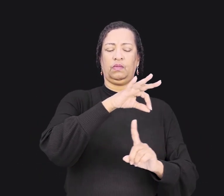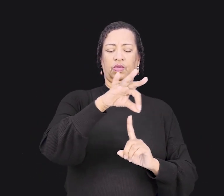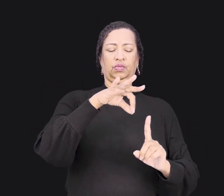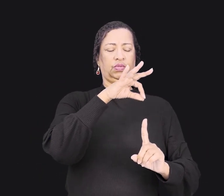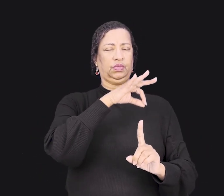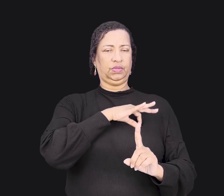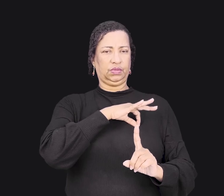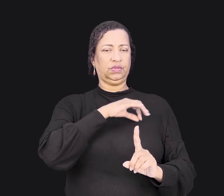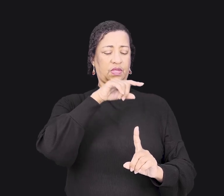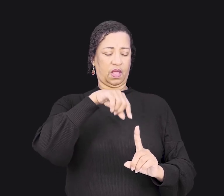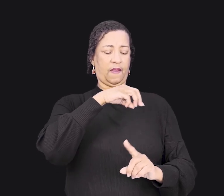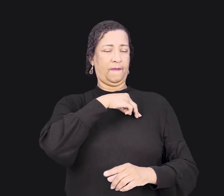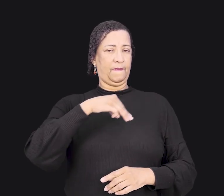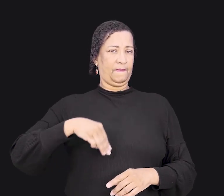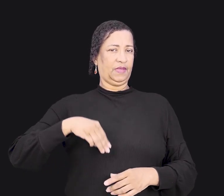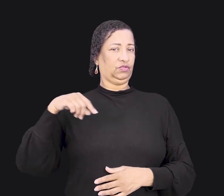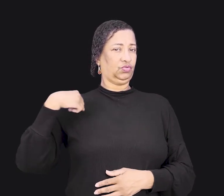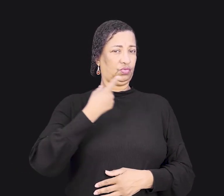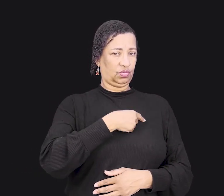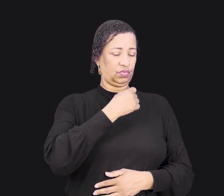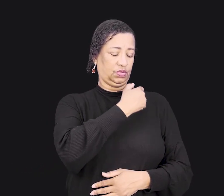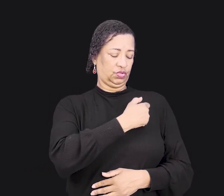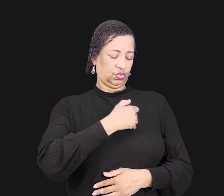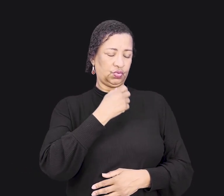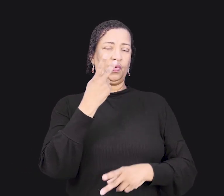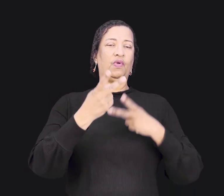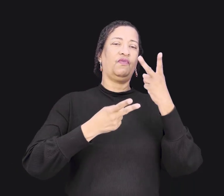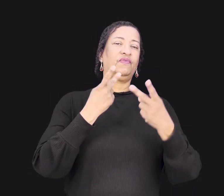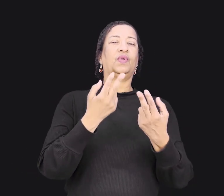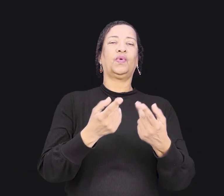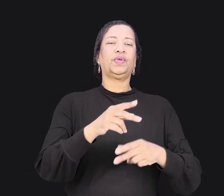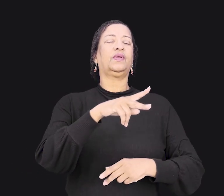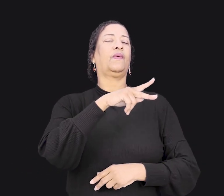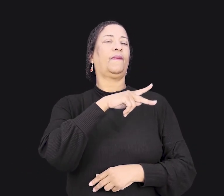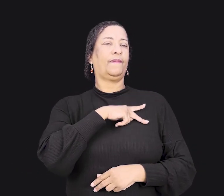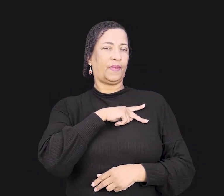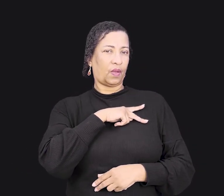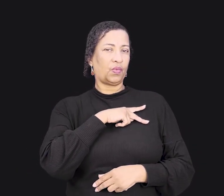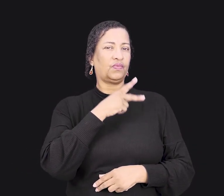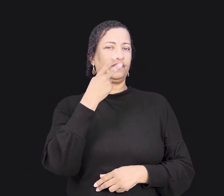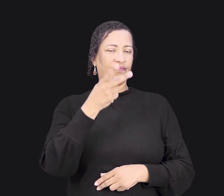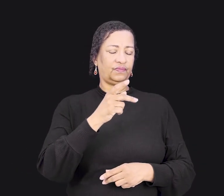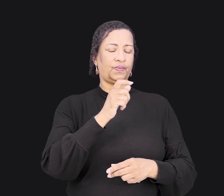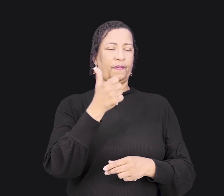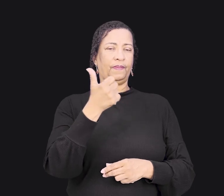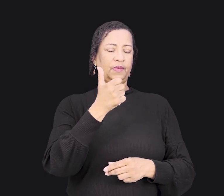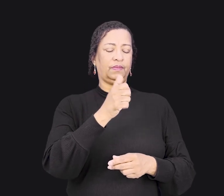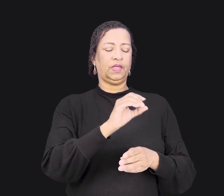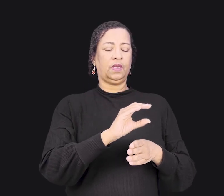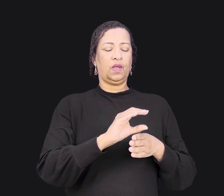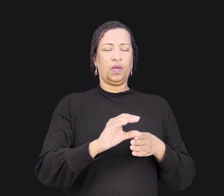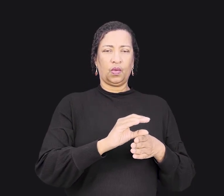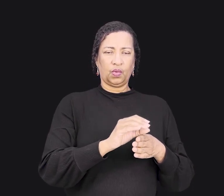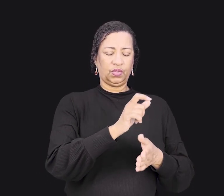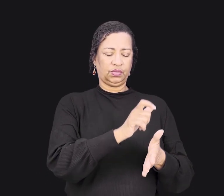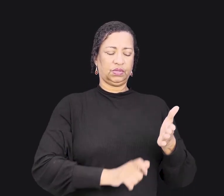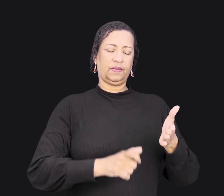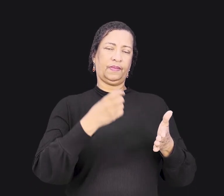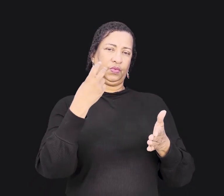mestre. João está falando a mesma coisa que Paulo falou em 1 Coríntios capítulo 2. Temos o Espírito Santo em nossos